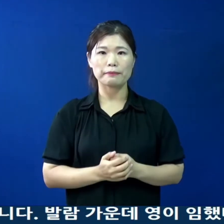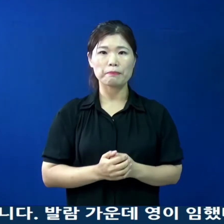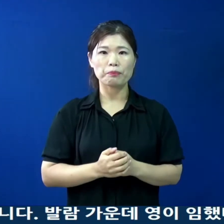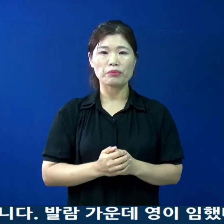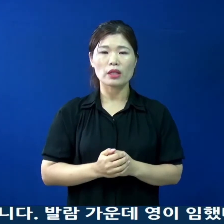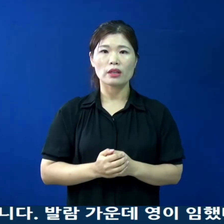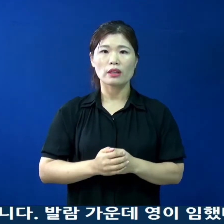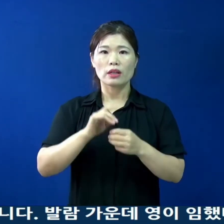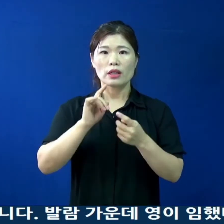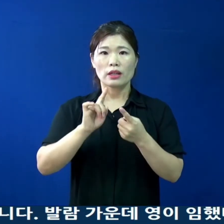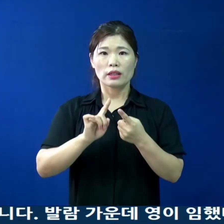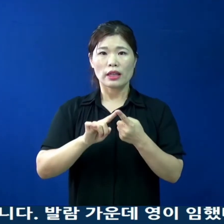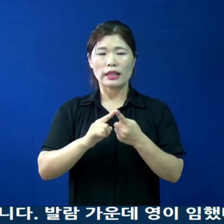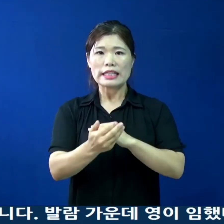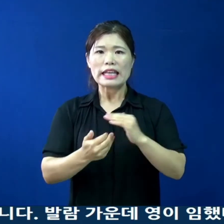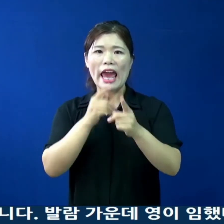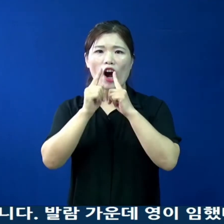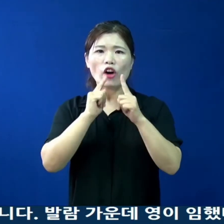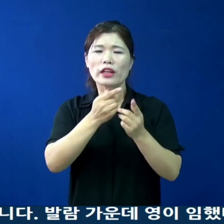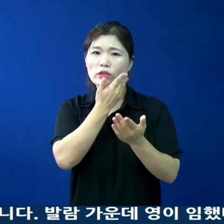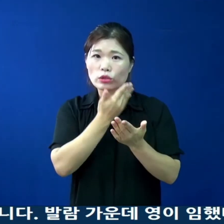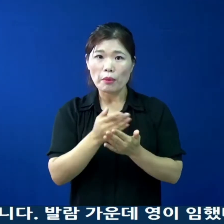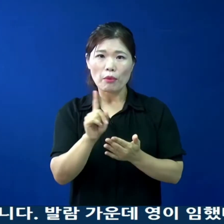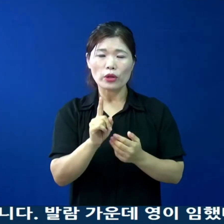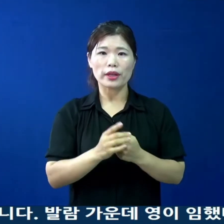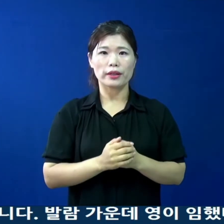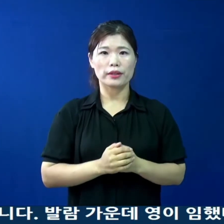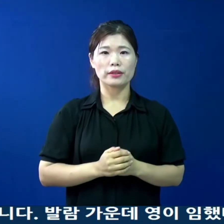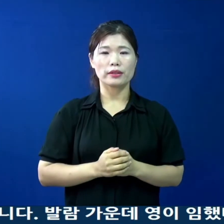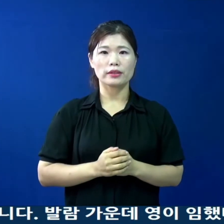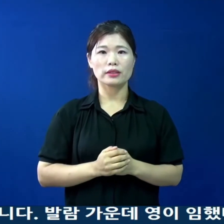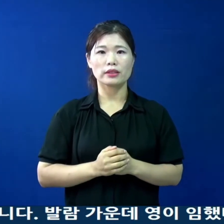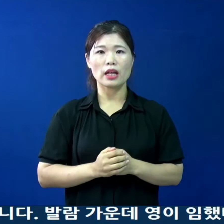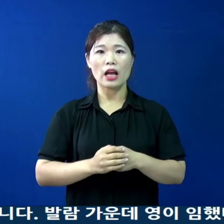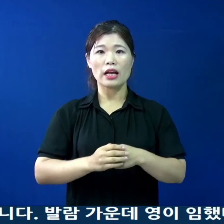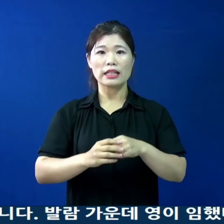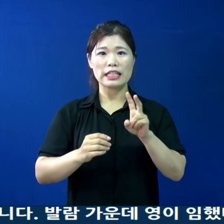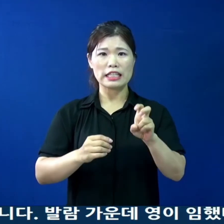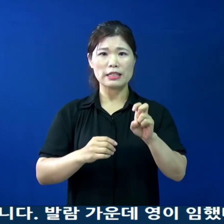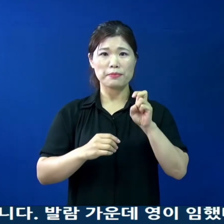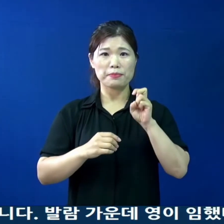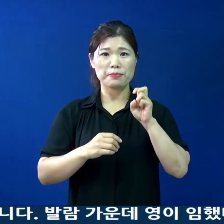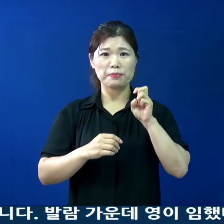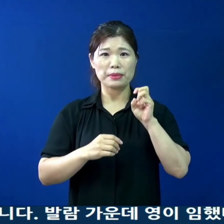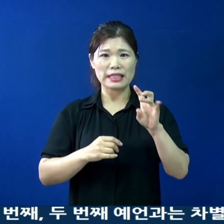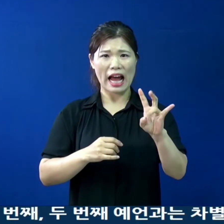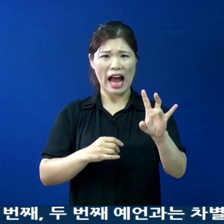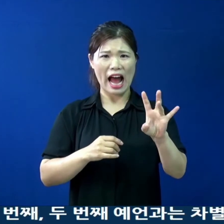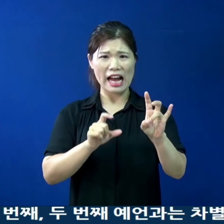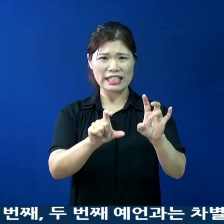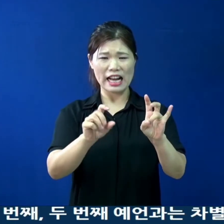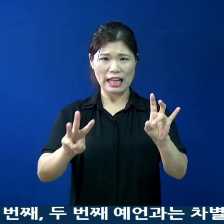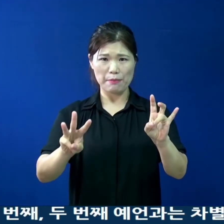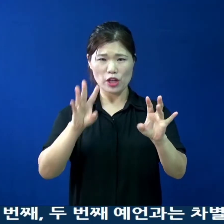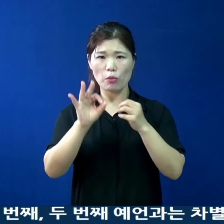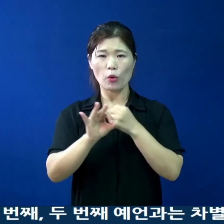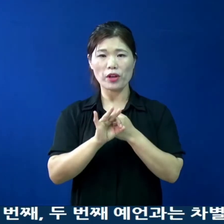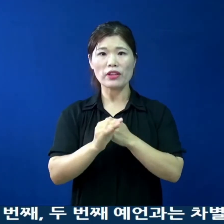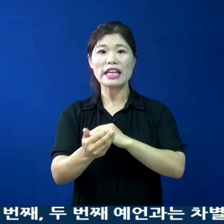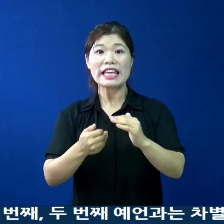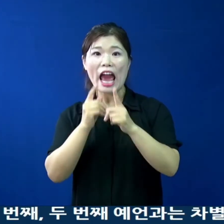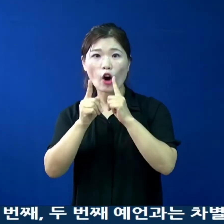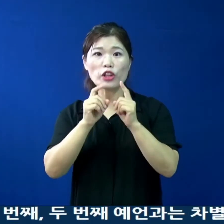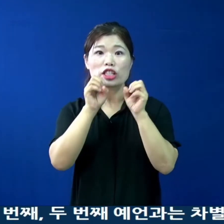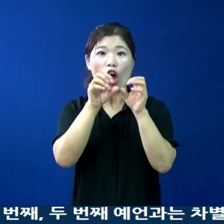이 예언의 포커스는 이렇습니다. 우리 3절에 보시면 그가 예언을 전하여 말하되 이렇게